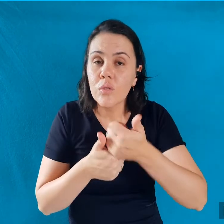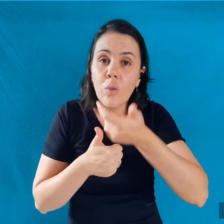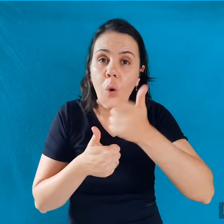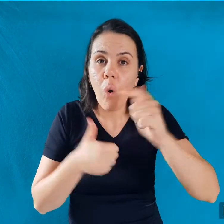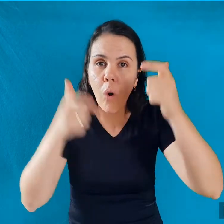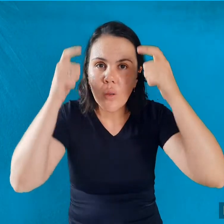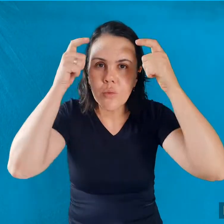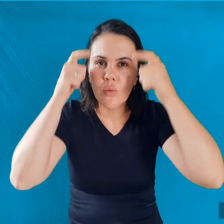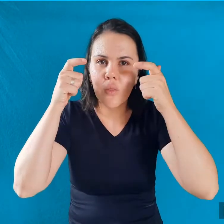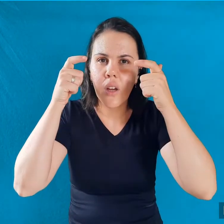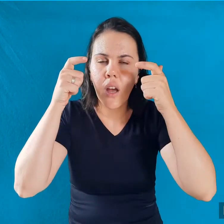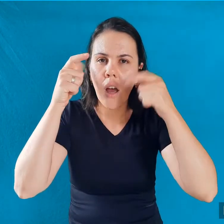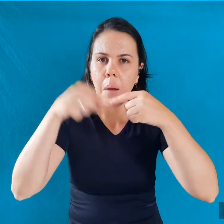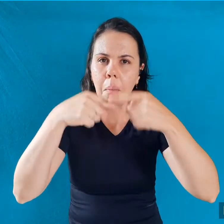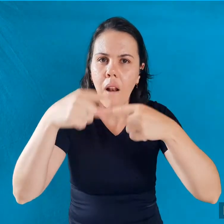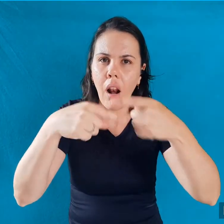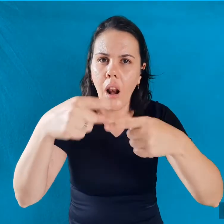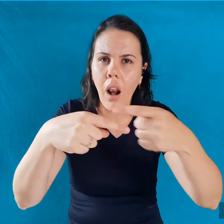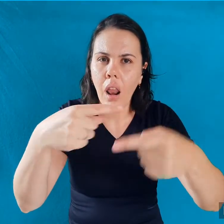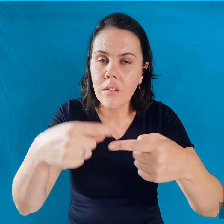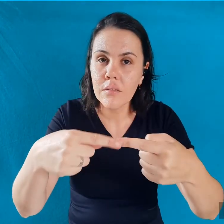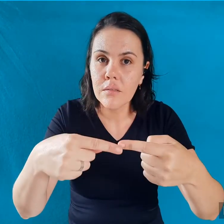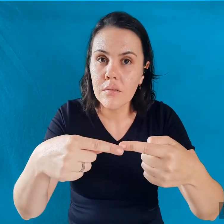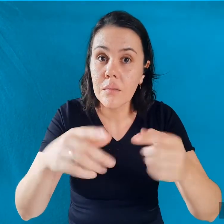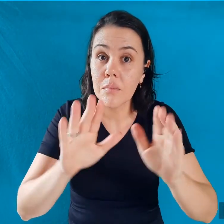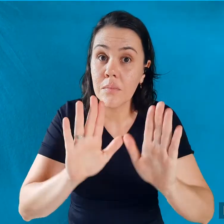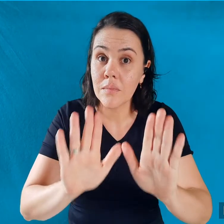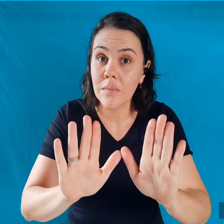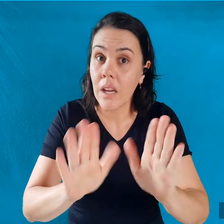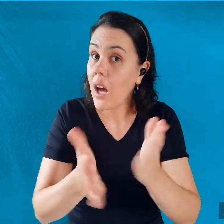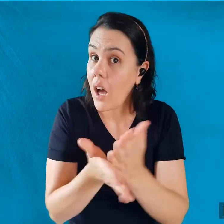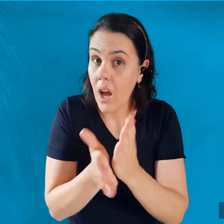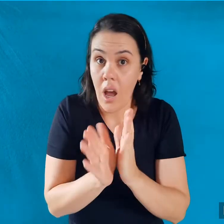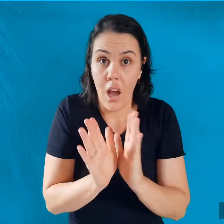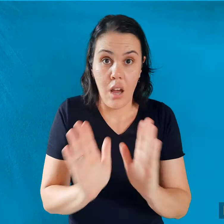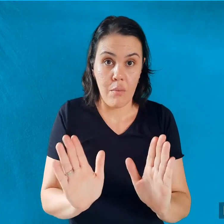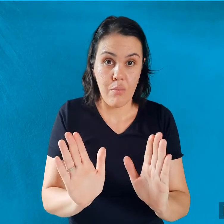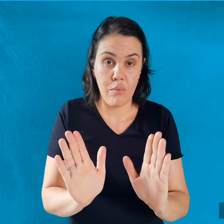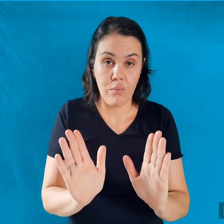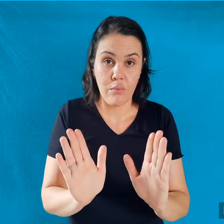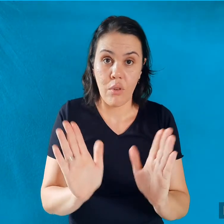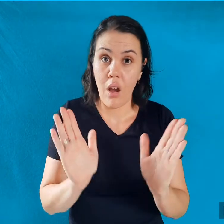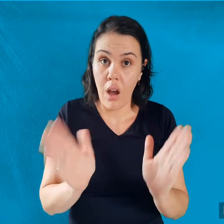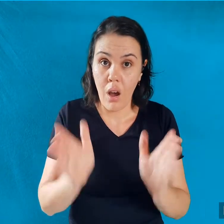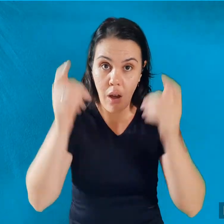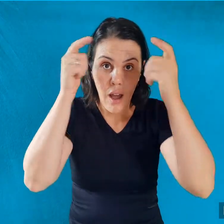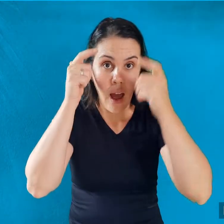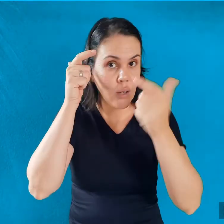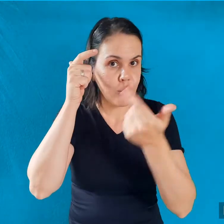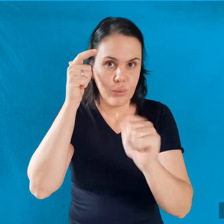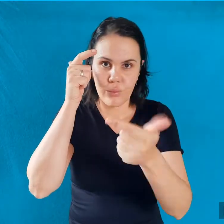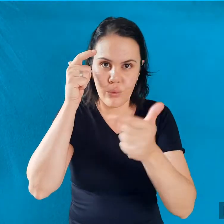por diante, de acordo com a descendência. Depois de um tempo, isso acabou. Não haviam mais reis.